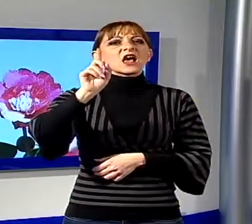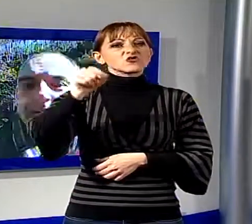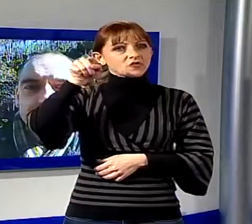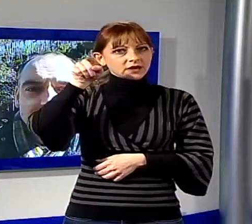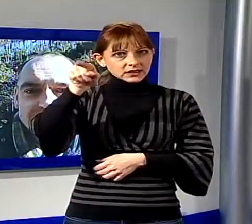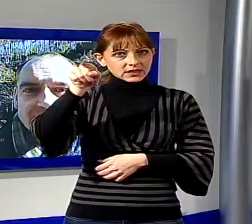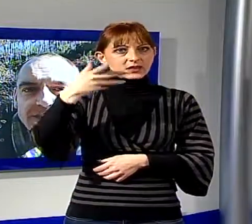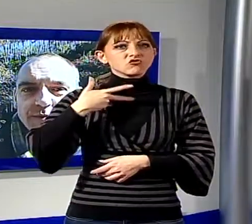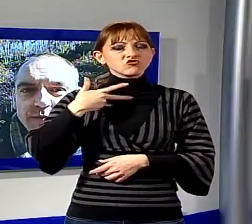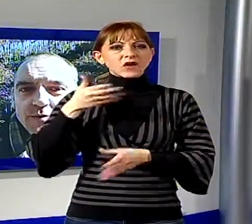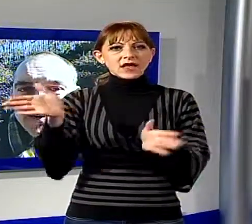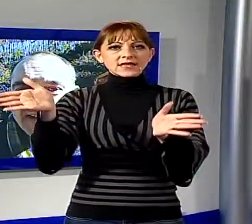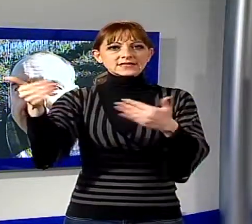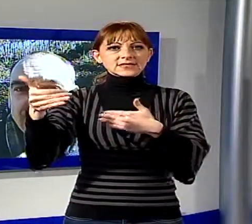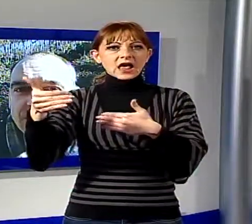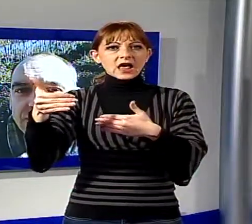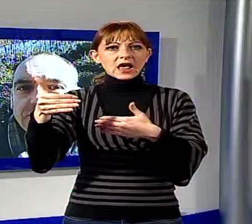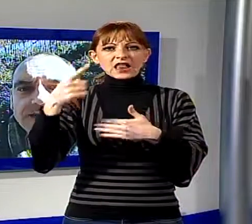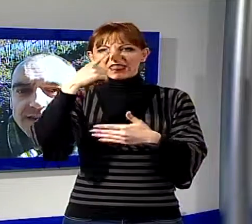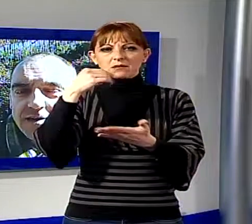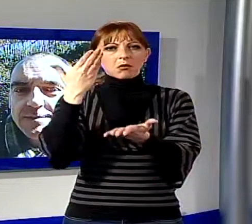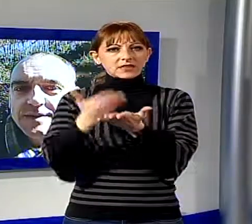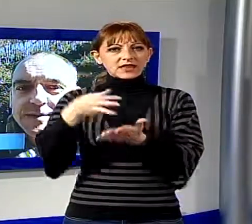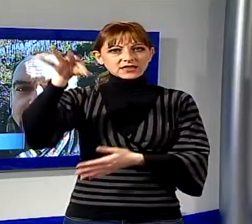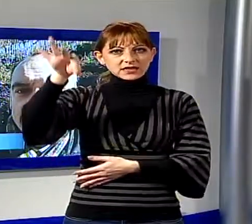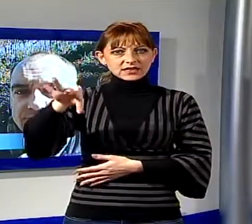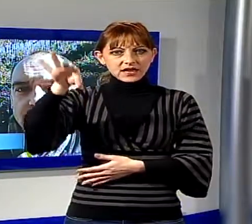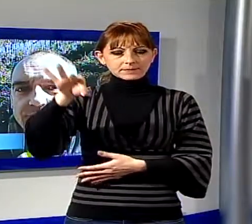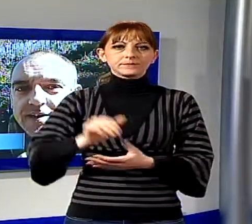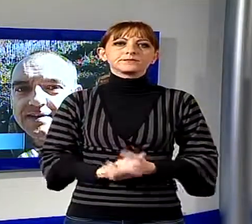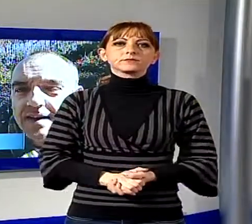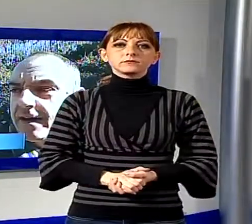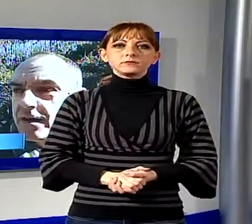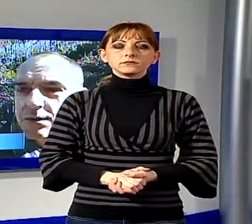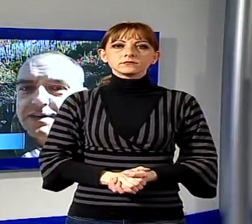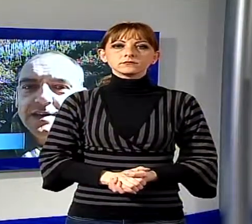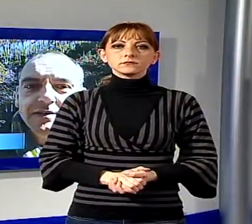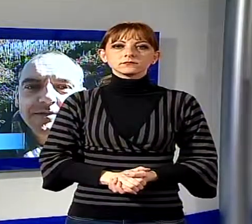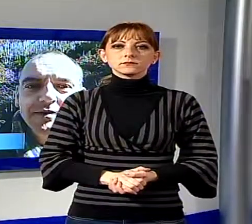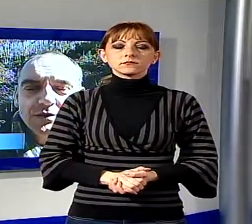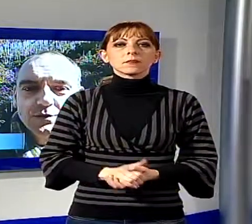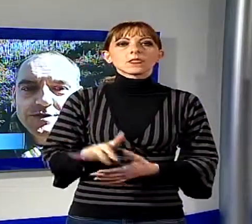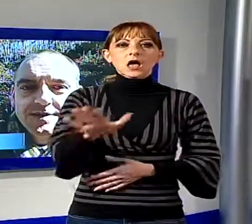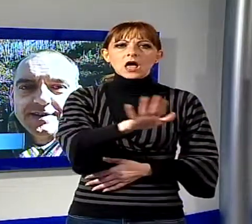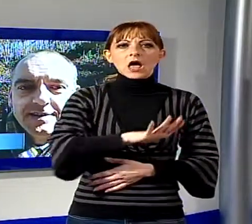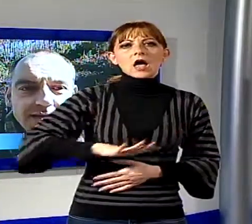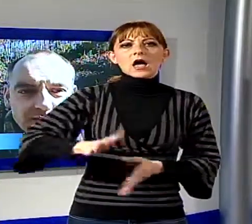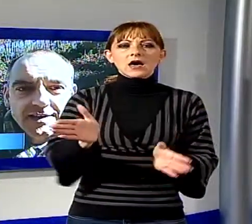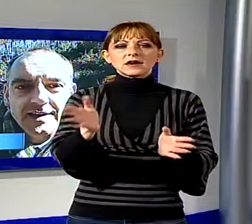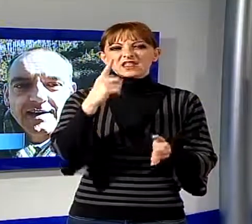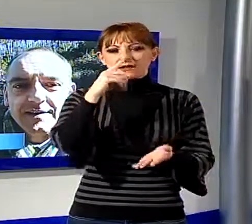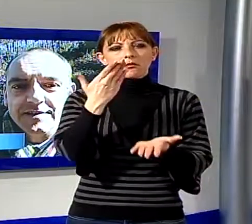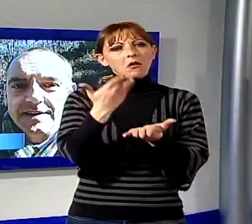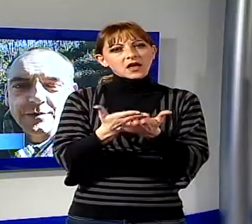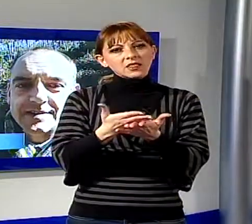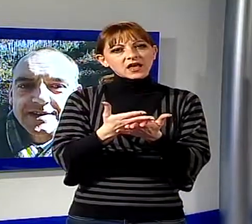Un Camelieto che si sta sempre più ingrandendo, sia come dimensione sia come varietà, quindi l'invito a tutti i cittadini a